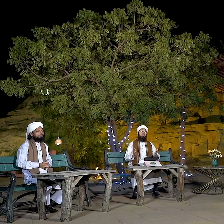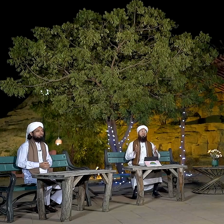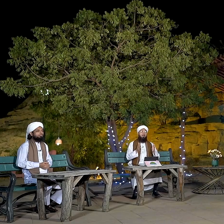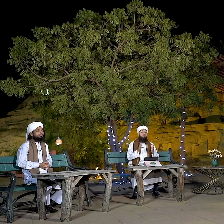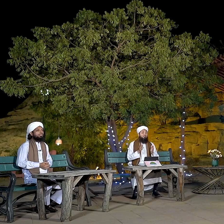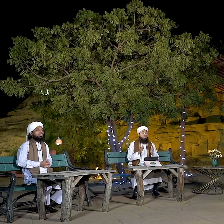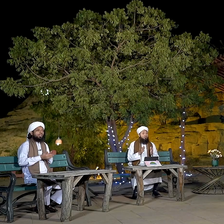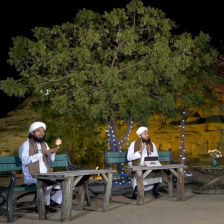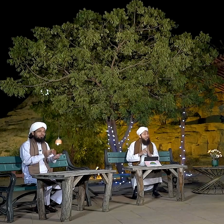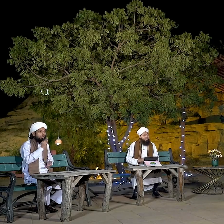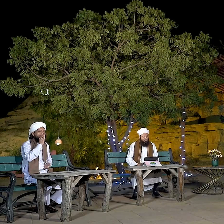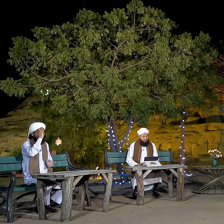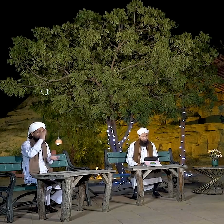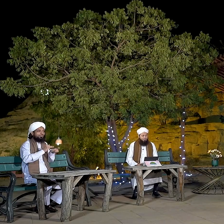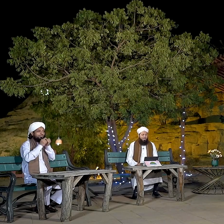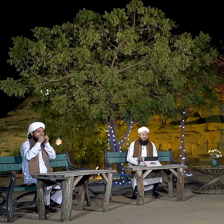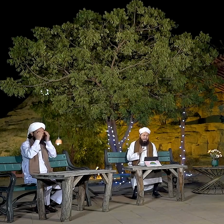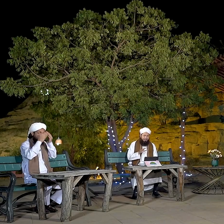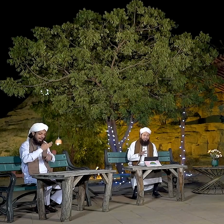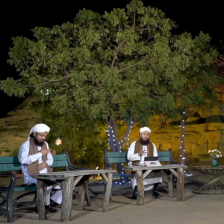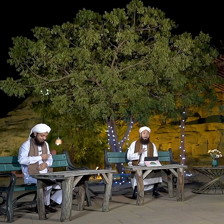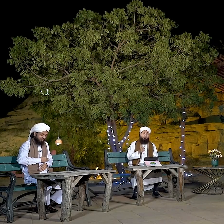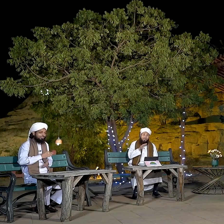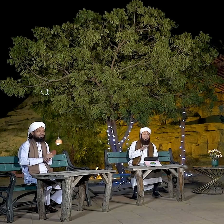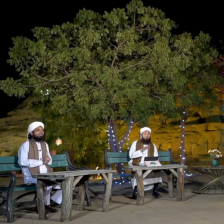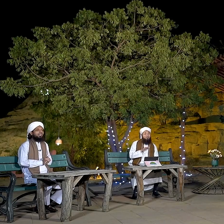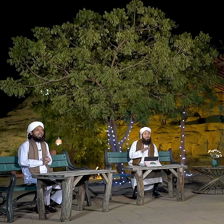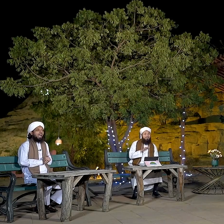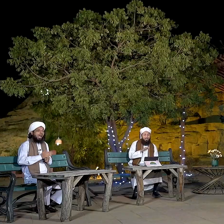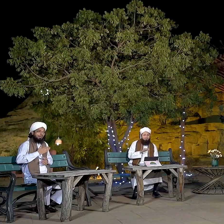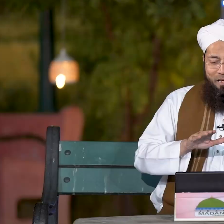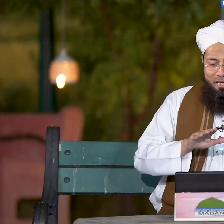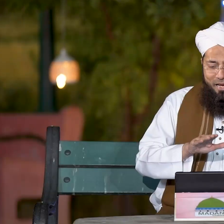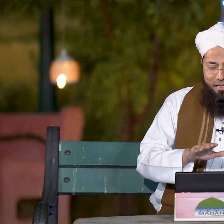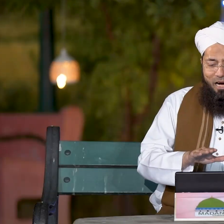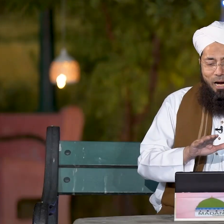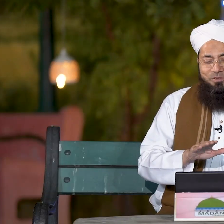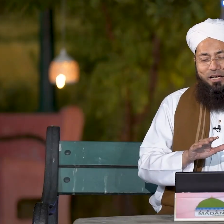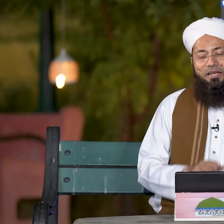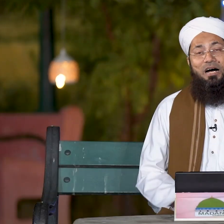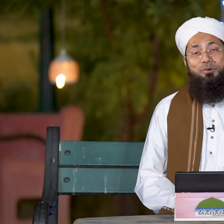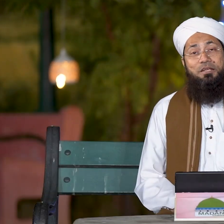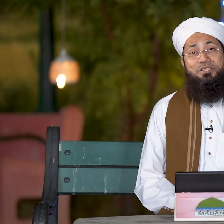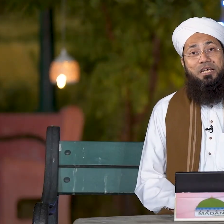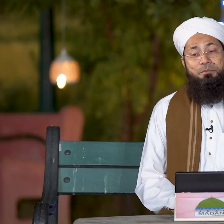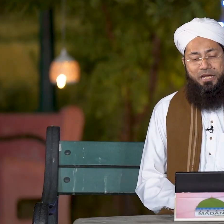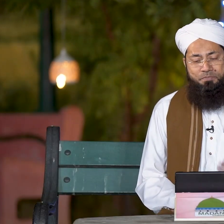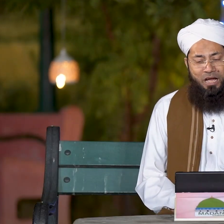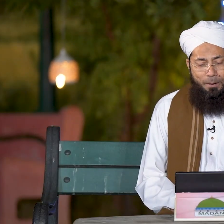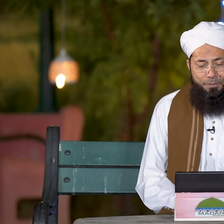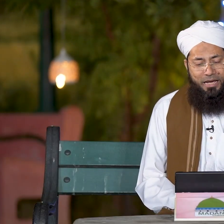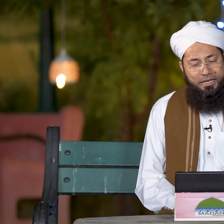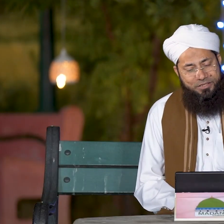آپ صلی اللہ علیہ وسلم کی عاجزی تھی، لیکن اپنے لیے تو منع کیا، لیکن آپ صلی اللہ علیہ وسلم